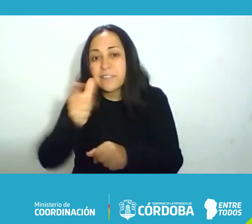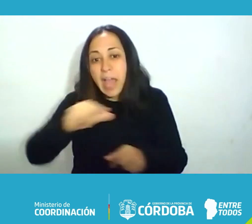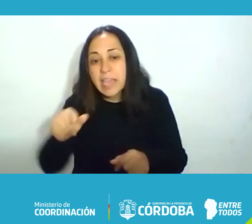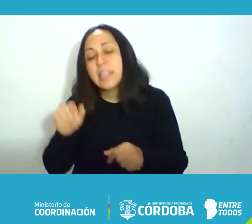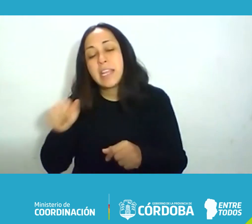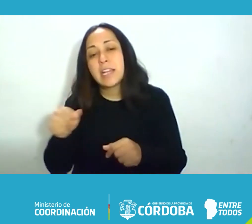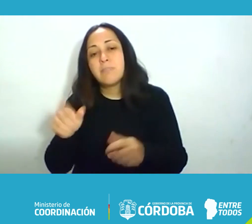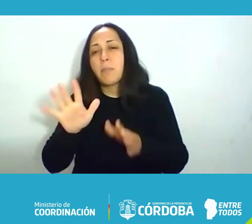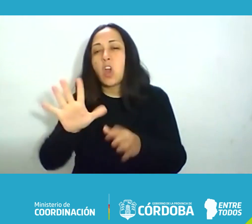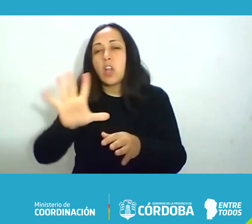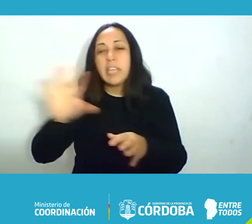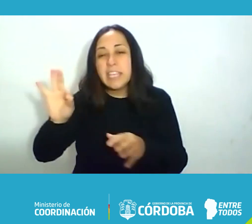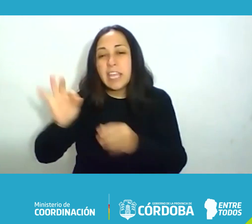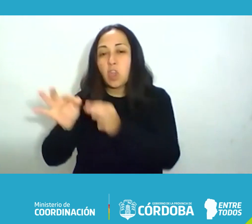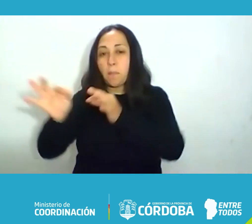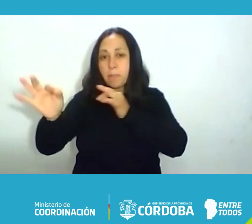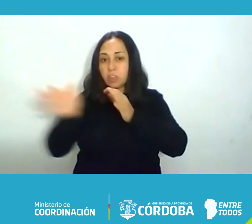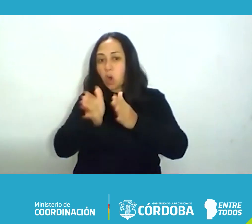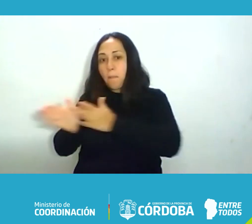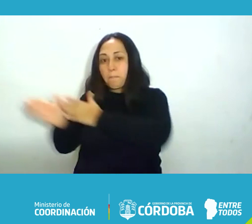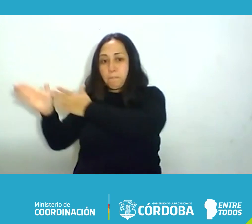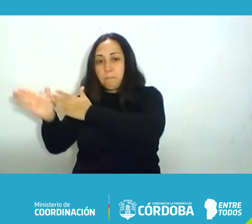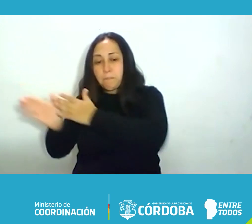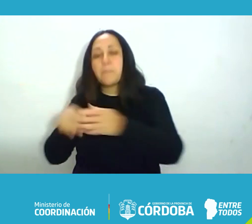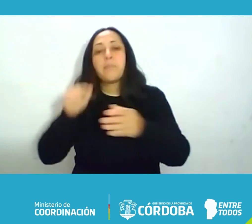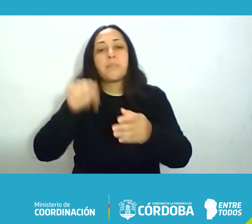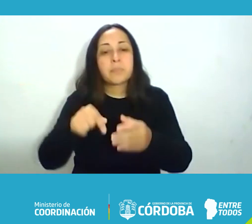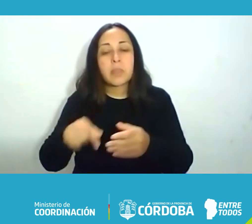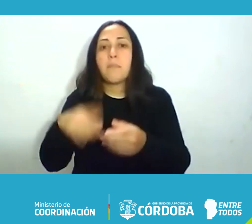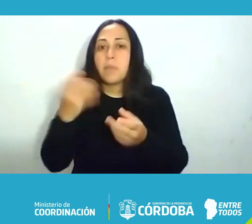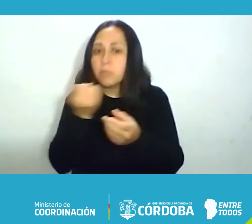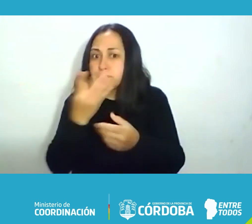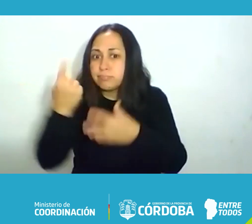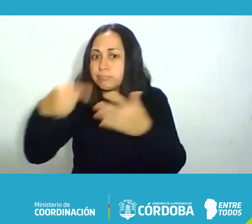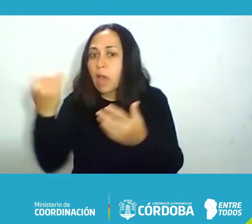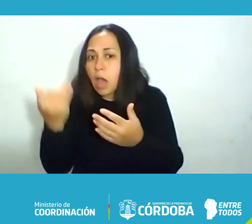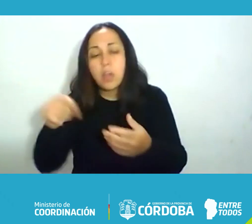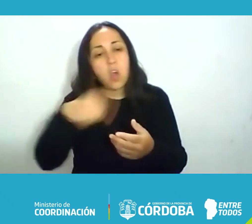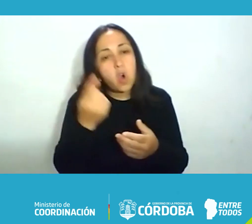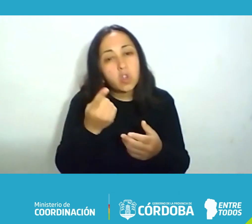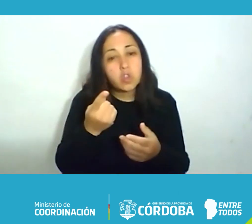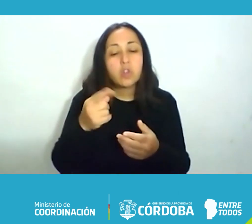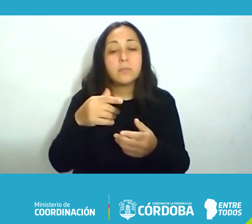por lo que se pidió alejar 500 metros de ese reservorio. También tiene sector de hectáreas endémicas. En el último tramo, ya